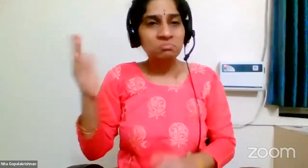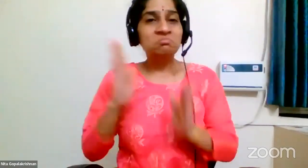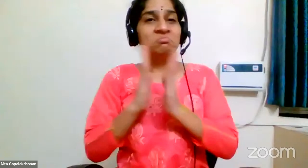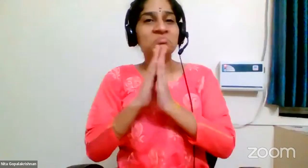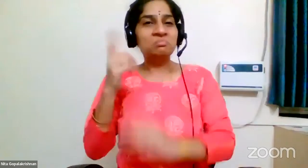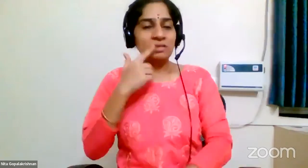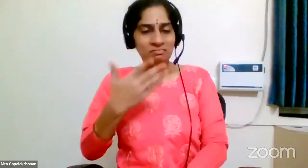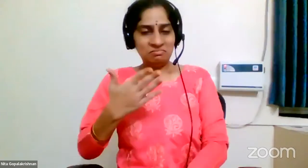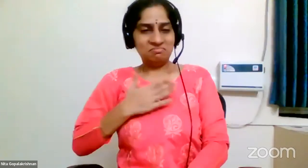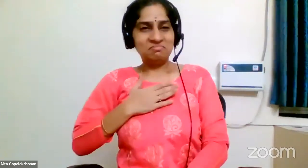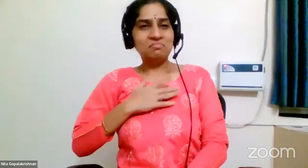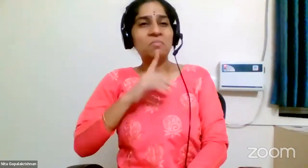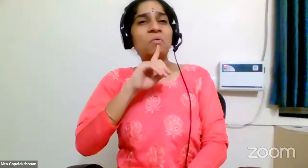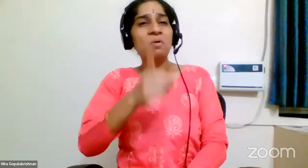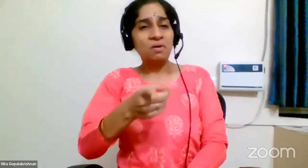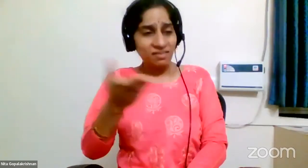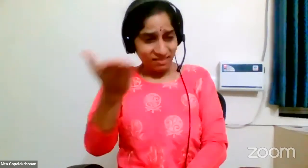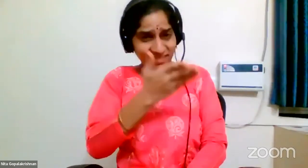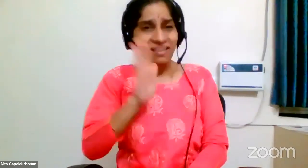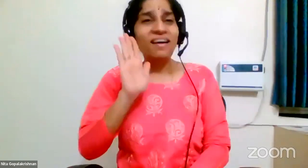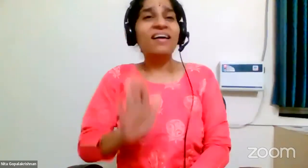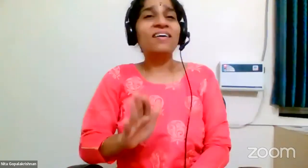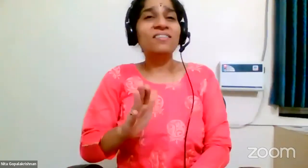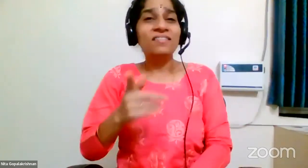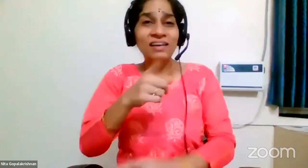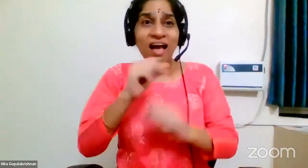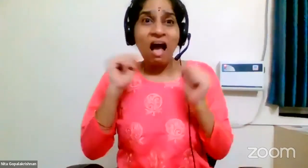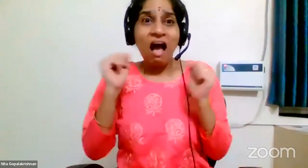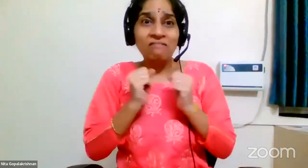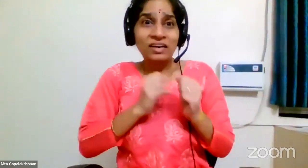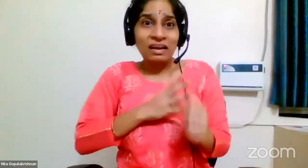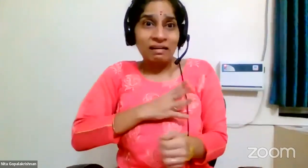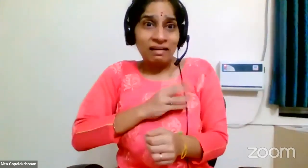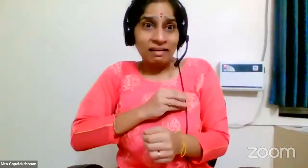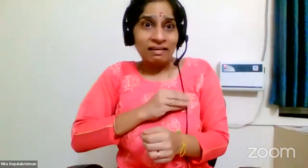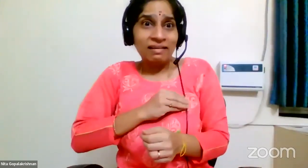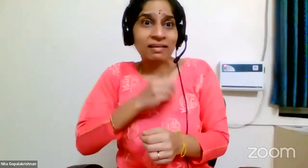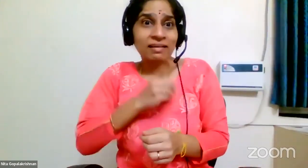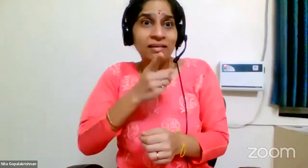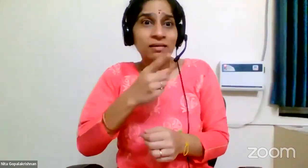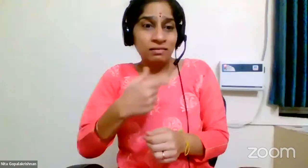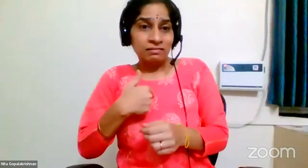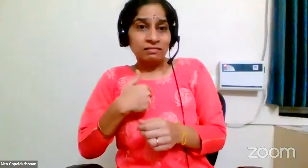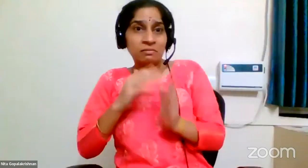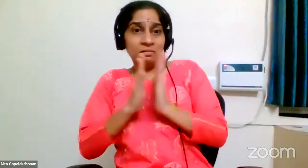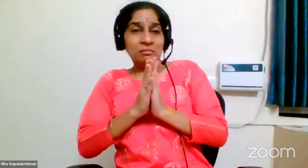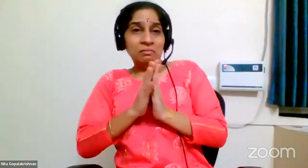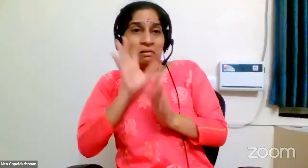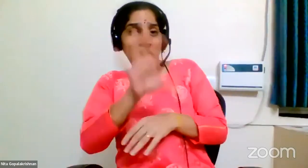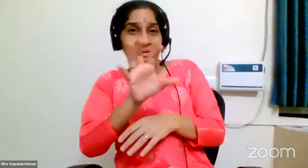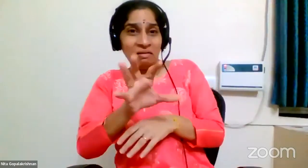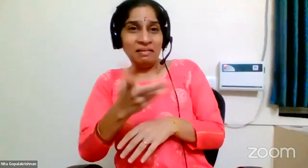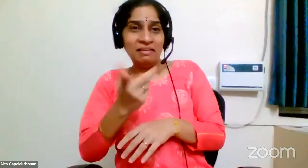तो सब कुछ भगवान से चल रहा है, किंतु इतना होने पर भी भगवान को कोई कर्म फल नहीं है।